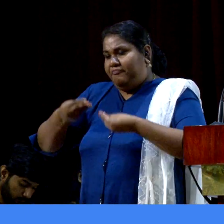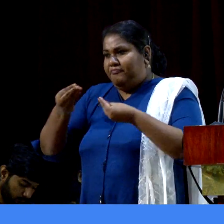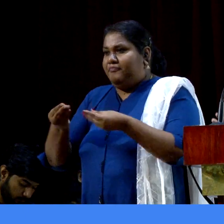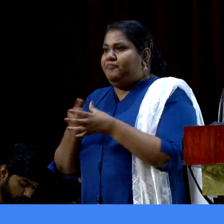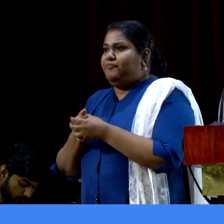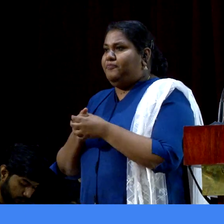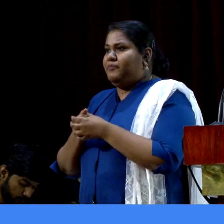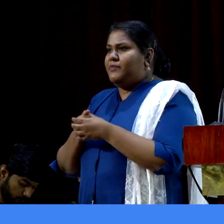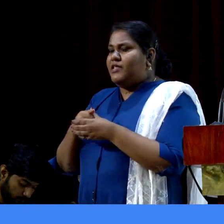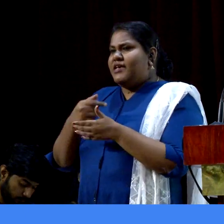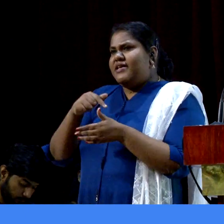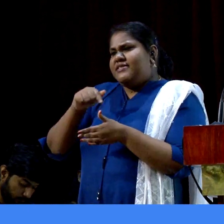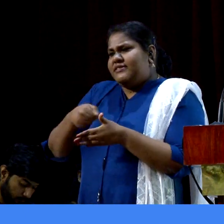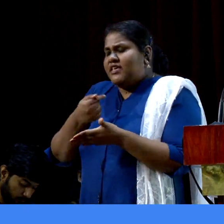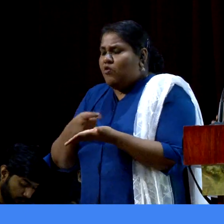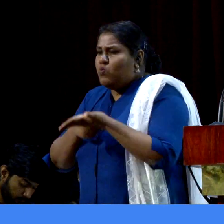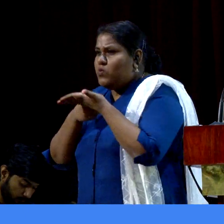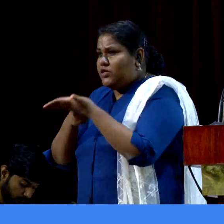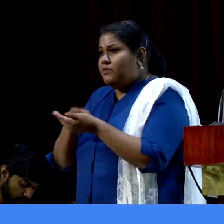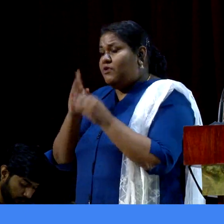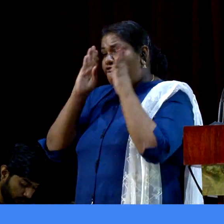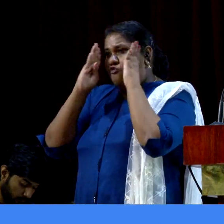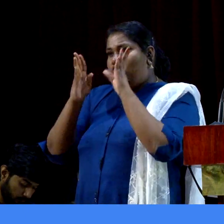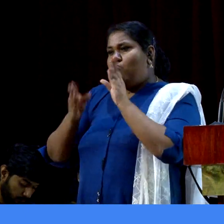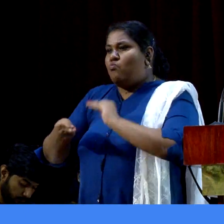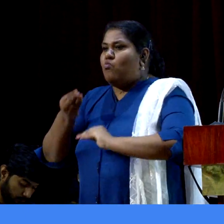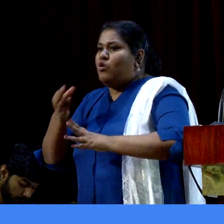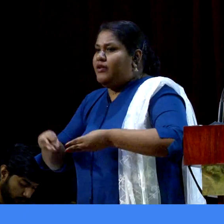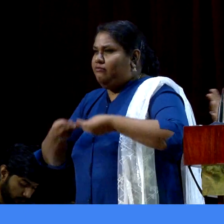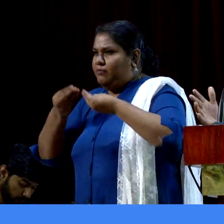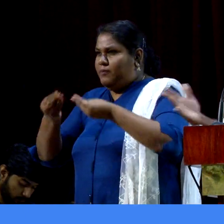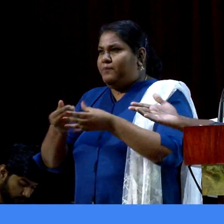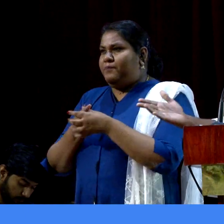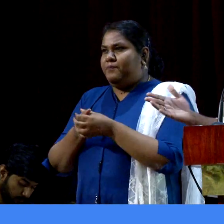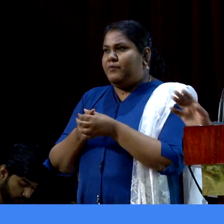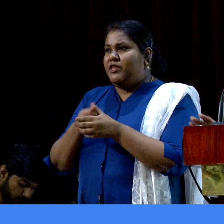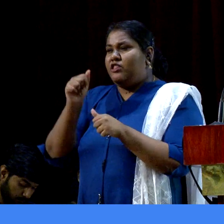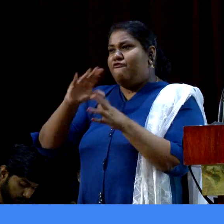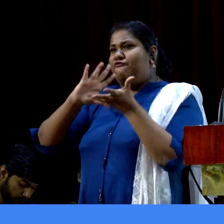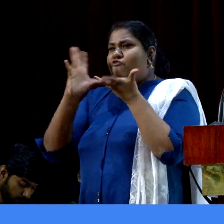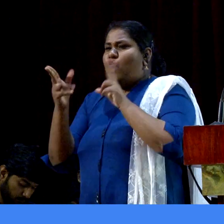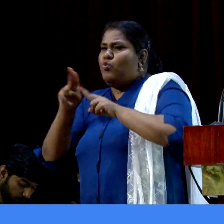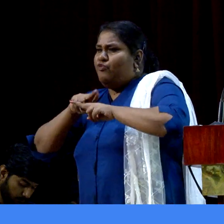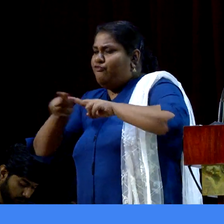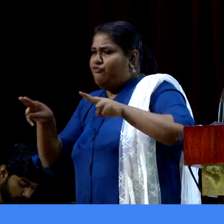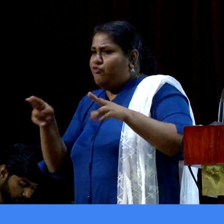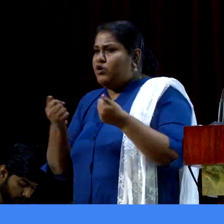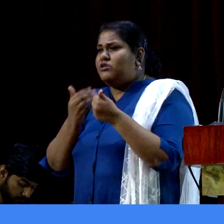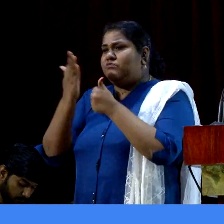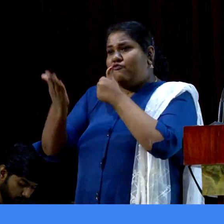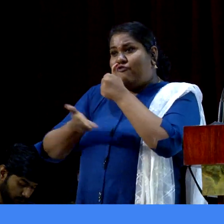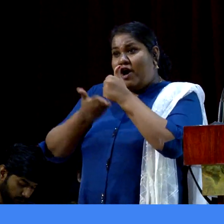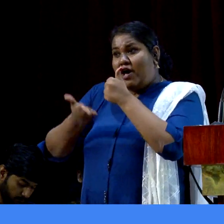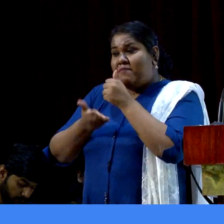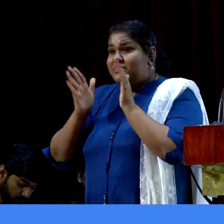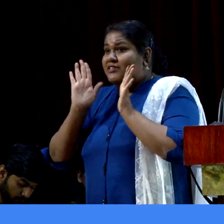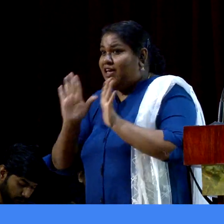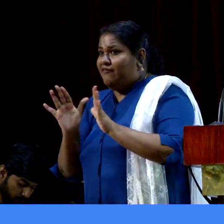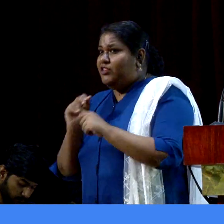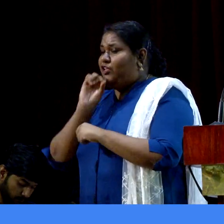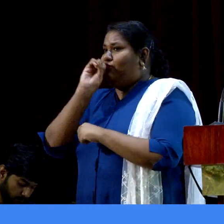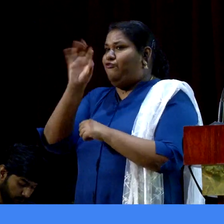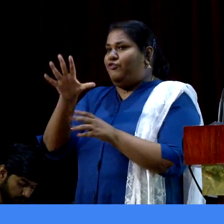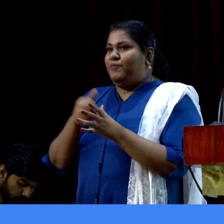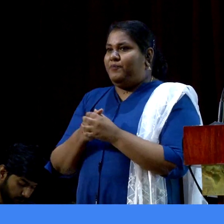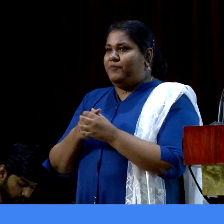கொண்டதாக, சுயமரியாதை சிந்தனை கொண்டதாக, வளர்ச்சி கொண்ட சிந்தனையாக பறந்து விரிந்து உலகம் முழுவதும் நாம் இருக்கிறோம் என்று சொன்னால் அதற்கு